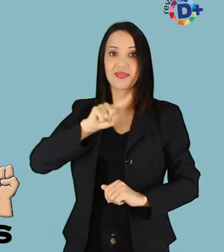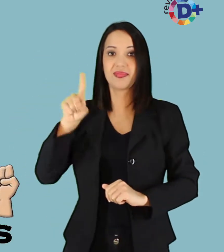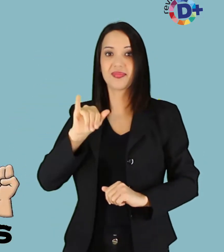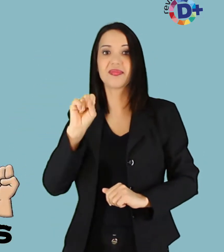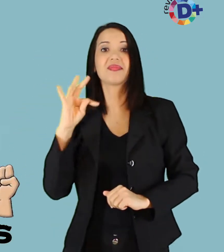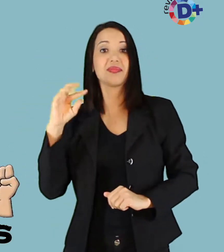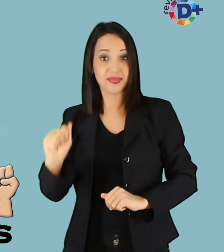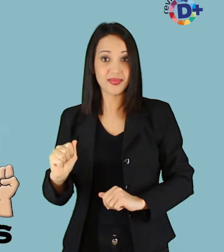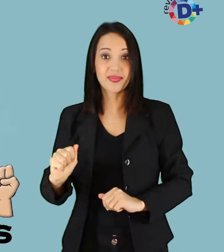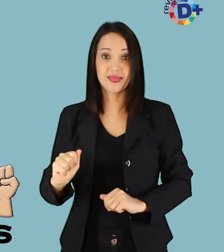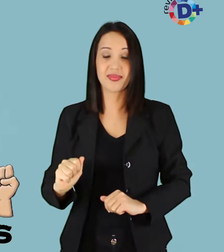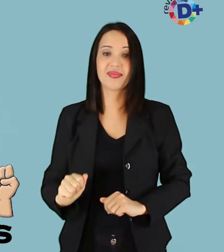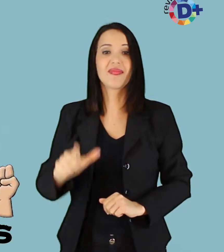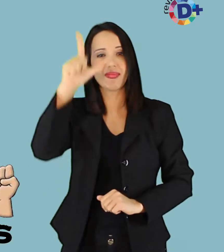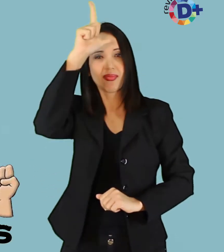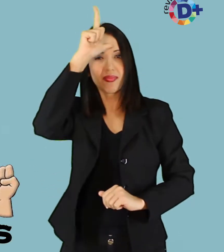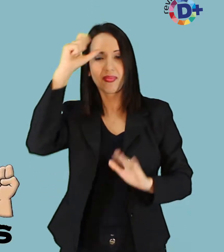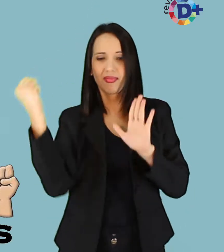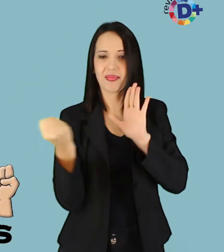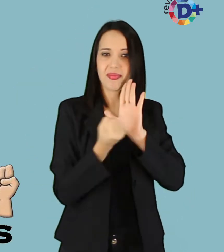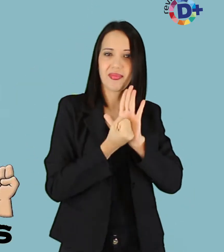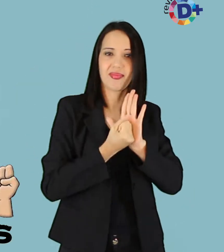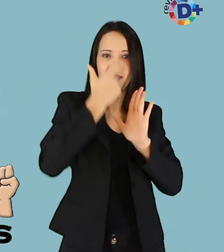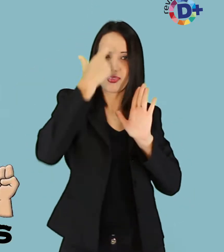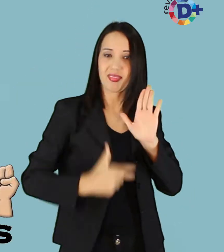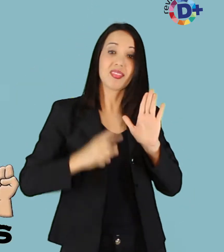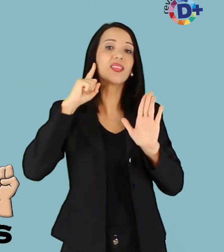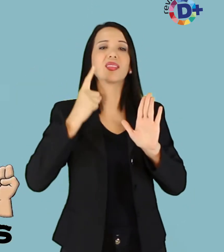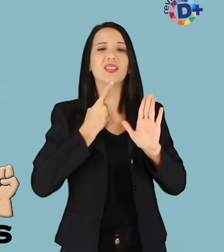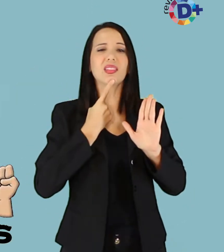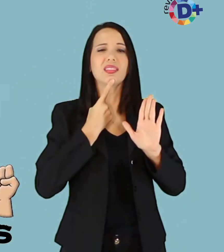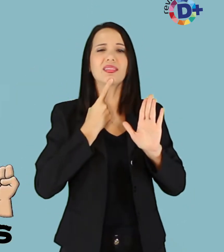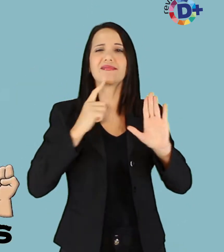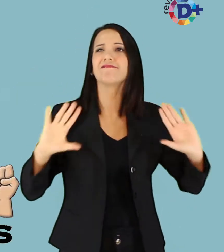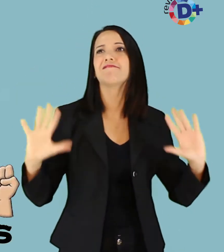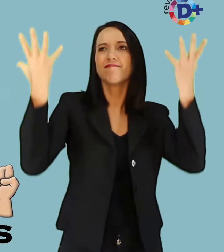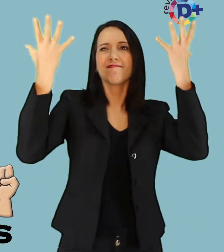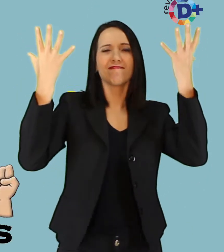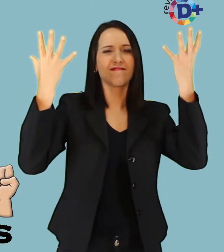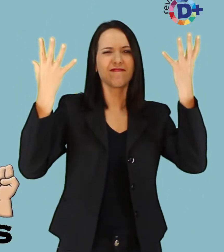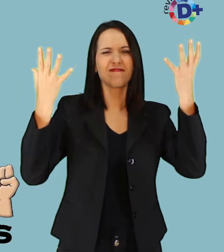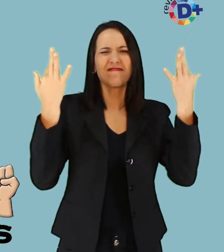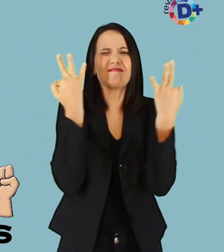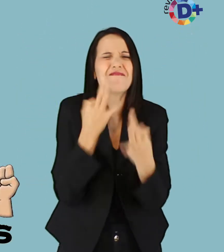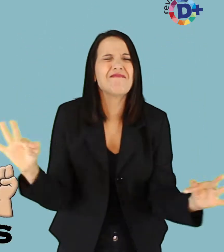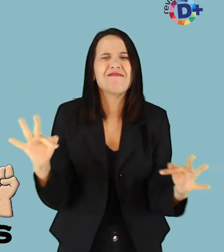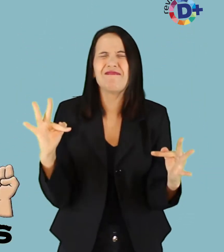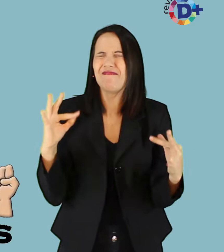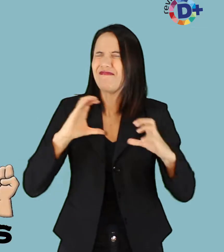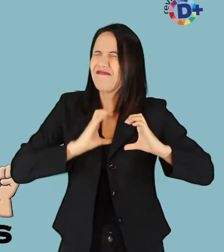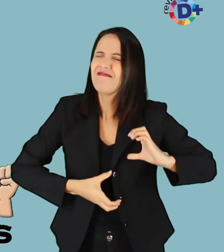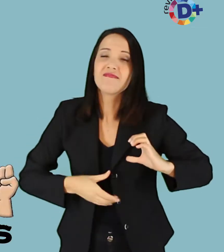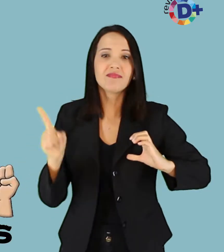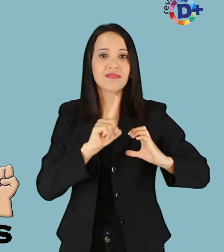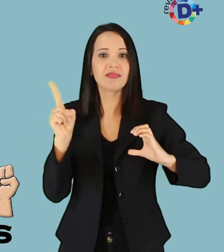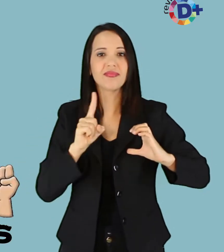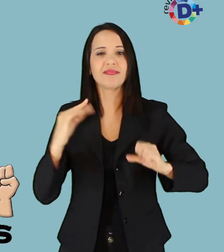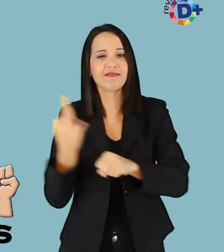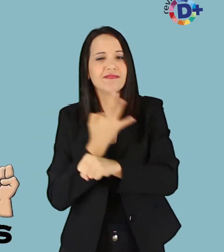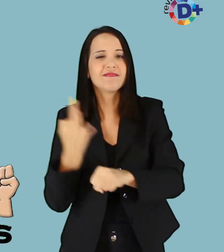nazistas alemães marcavam os surdos, celebramos não a dor, mas o orgulho surdo, a força, a resistência